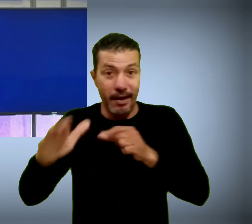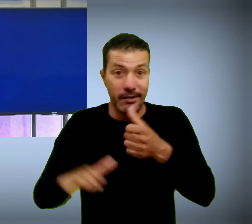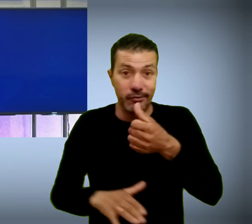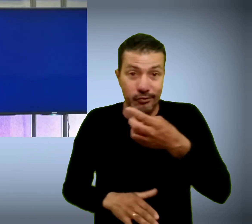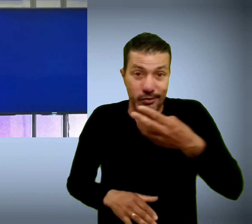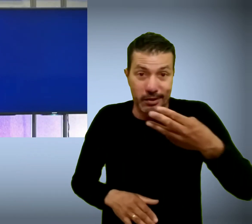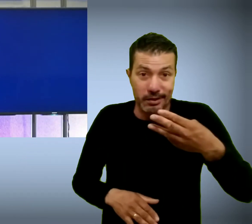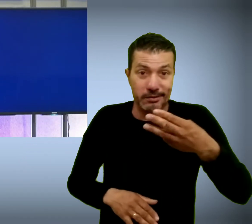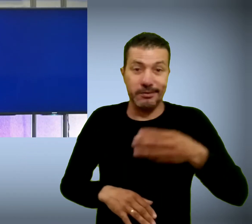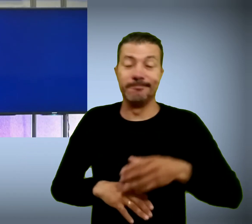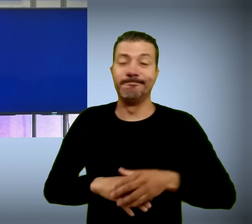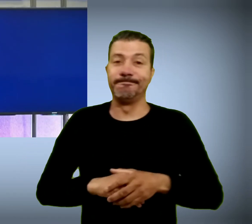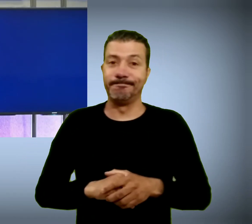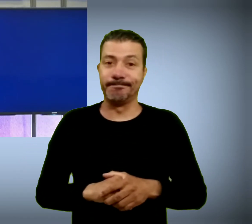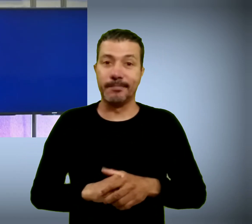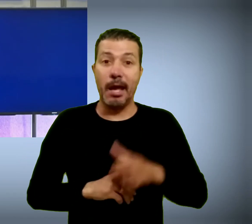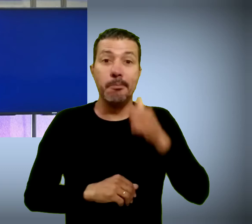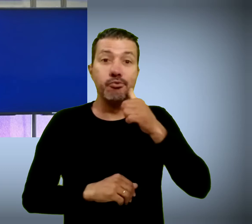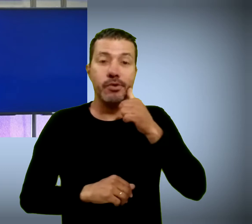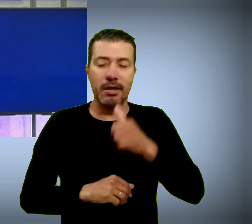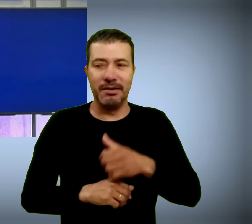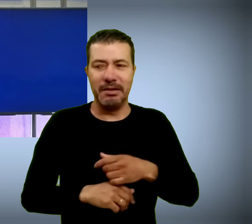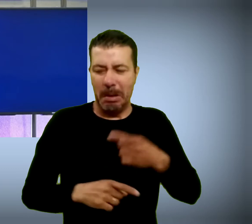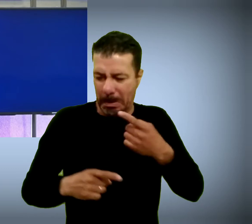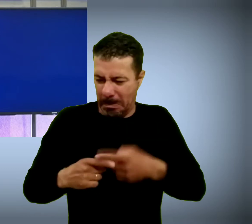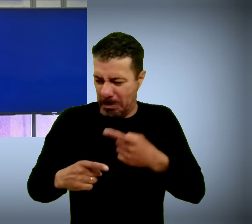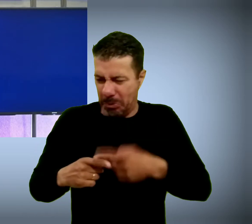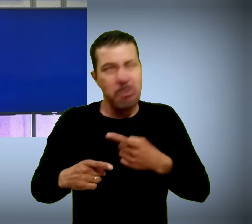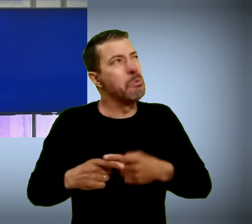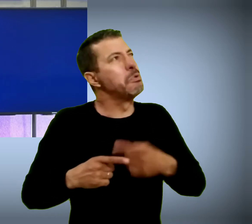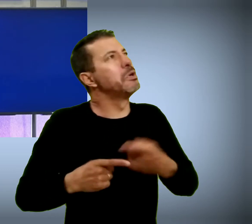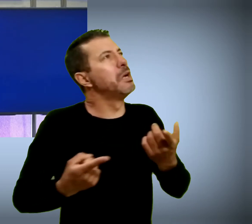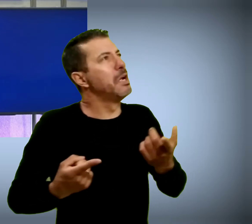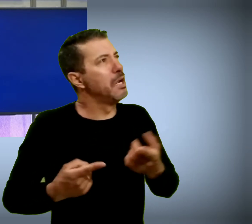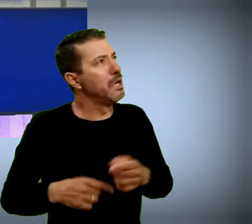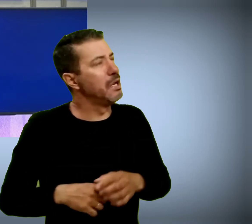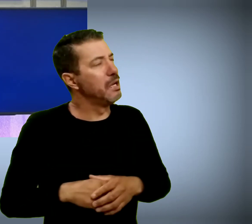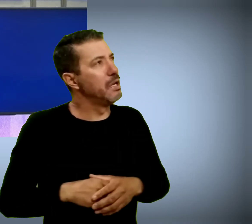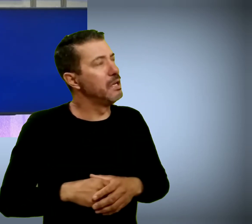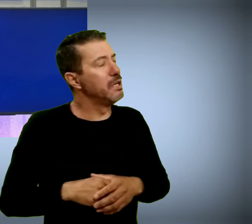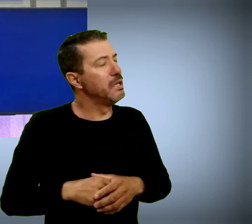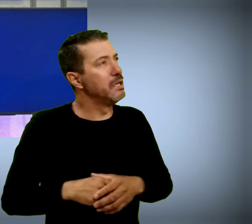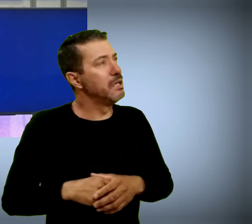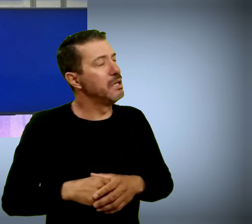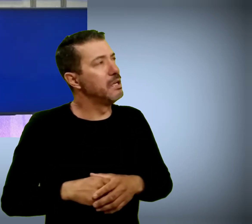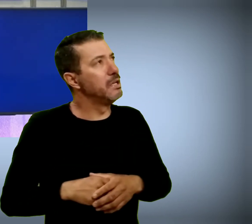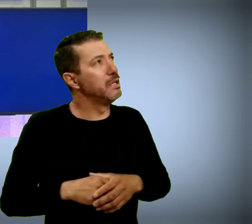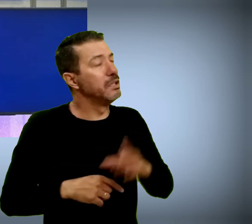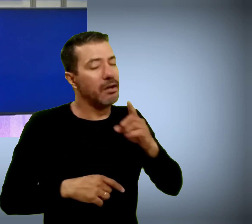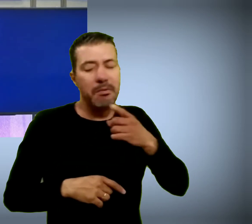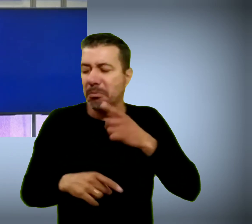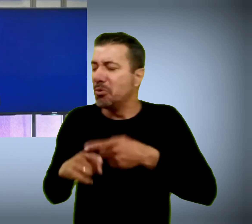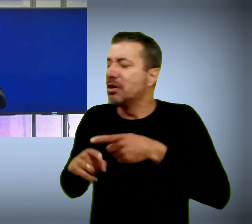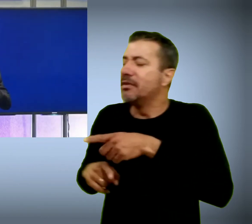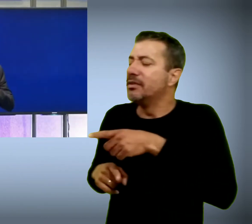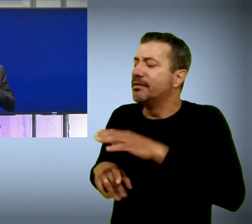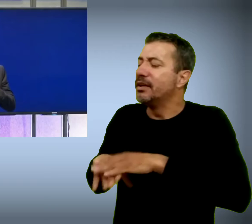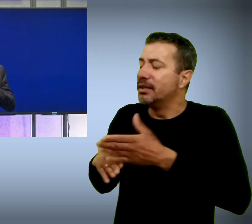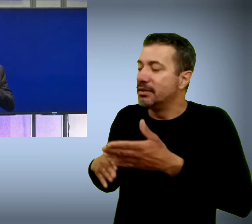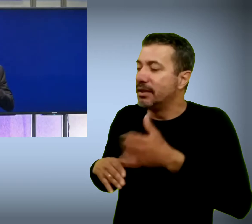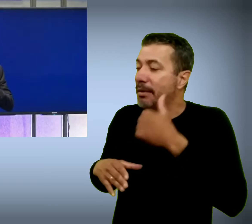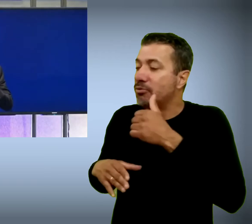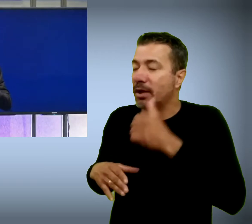13. E disse o Senhor Deus à mulher, por que você fez isso? E disse a mulher, a serpente me enganou e eu